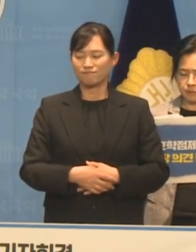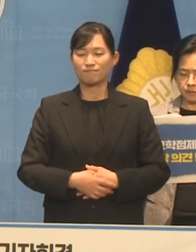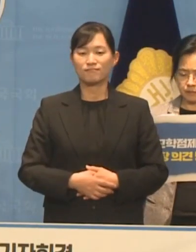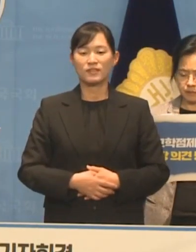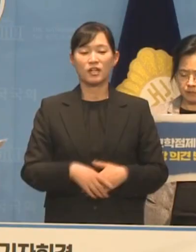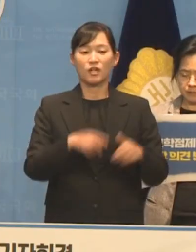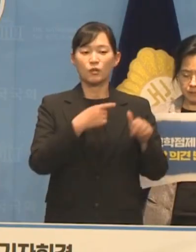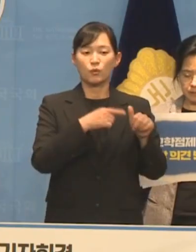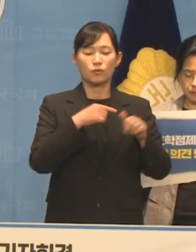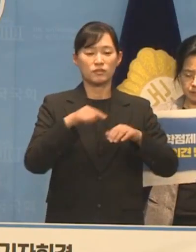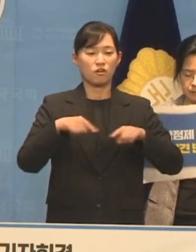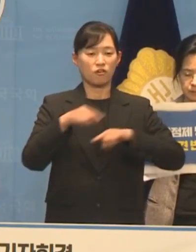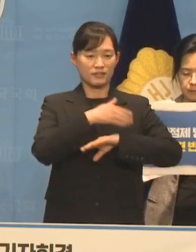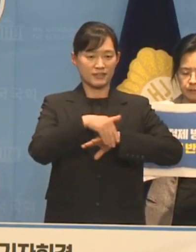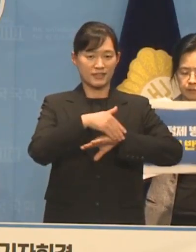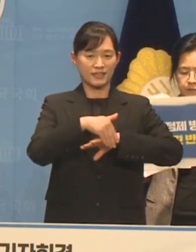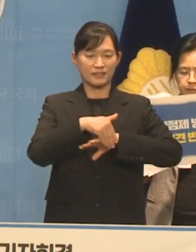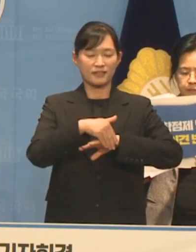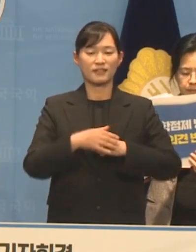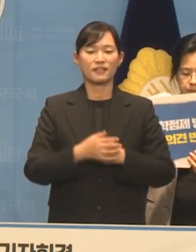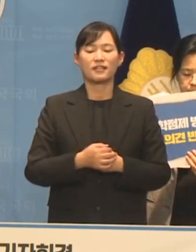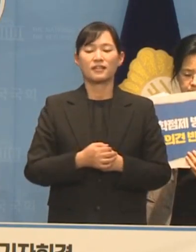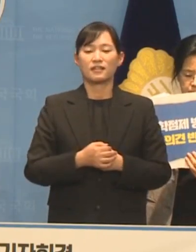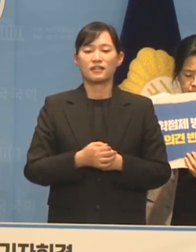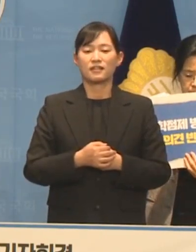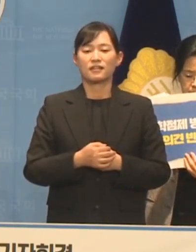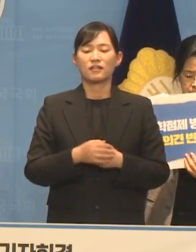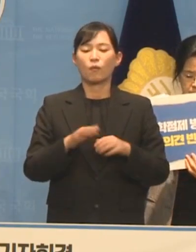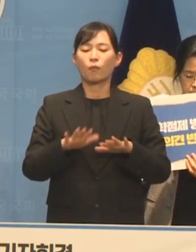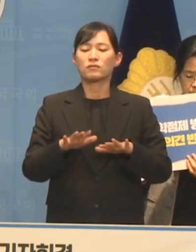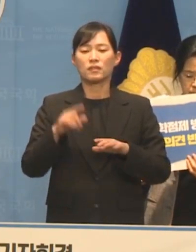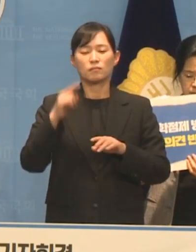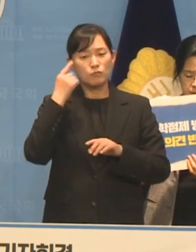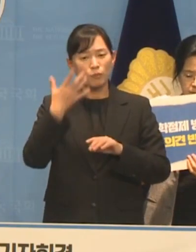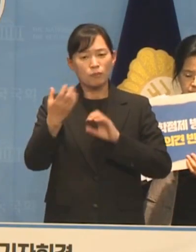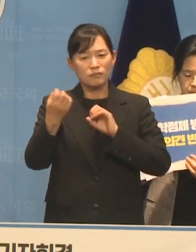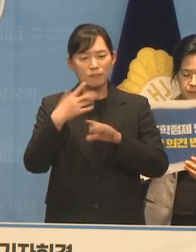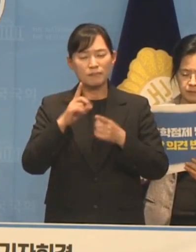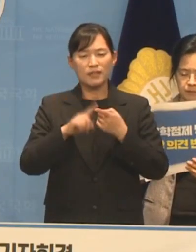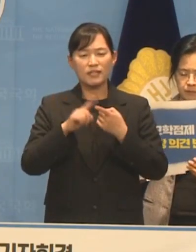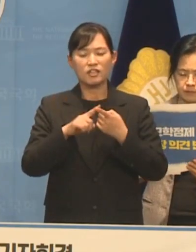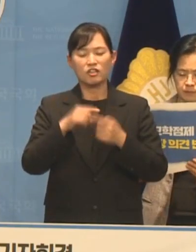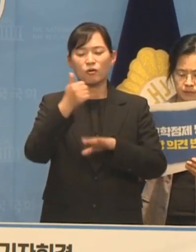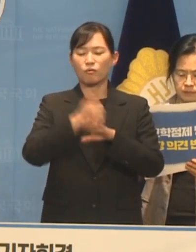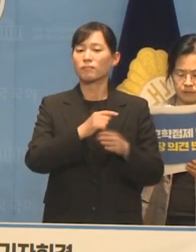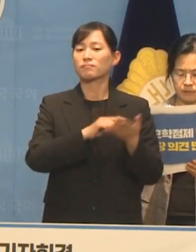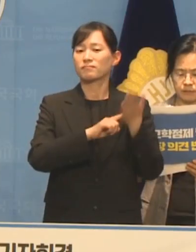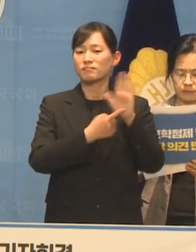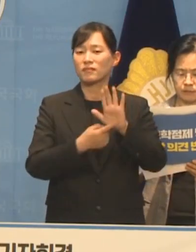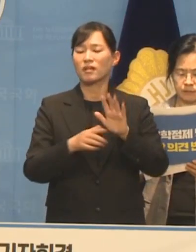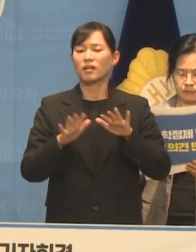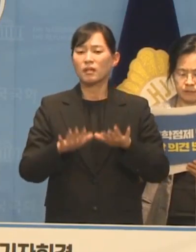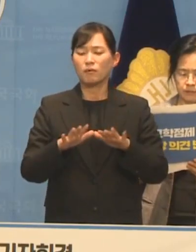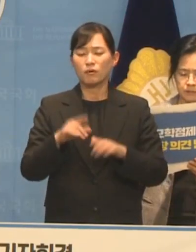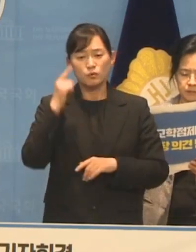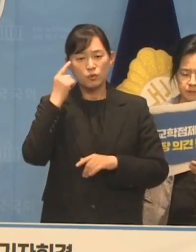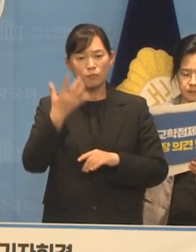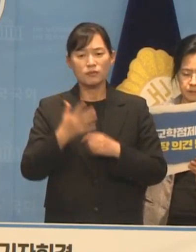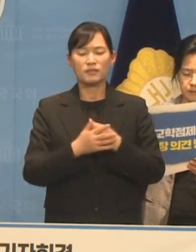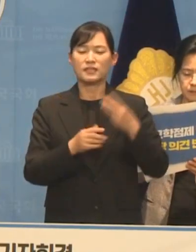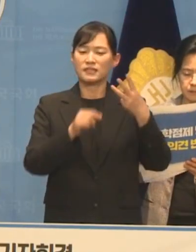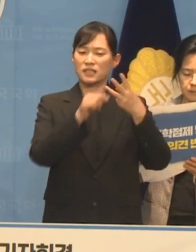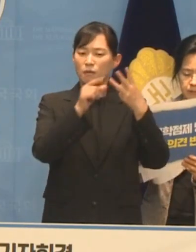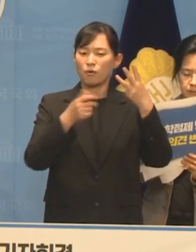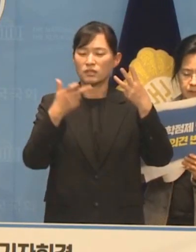예, 교육정책디자인연구소 백승진입니다. 먼저 설문조사 결과에 대해 말씀해 드리겠습니다. 이번 설문은 3월